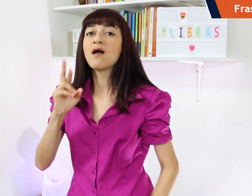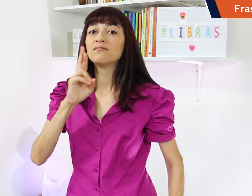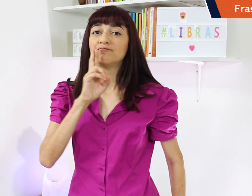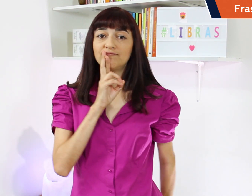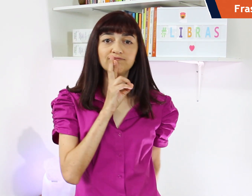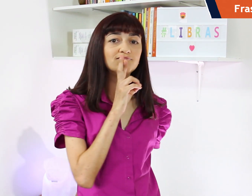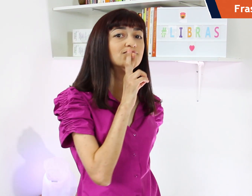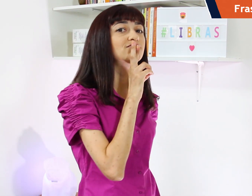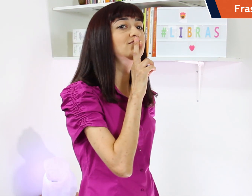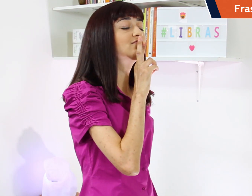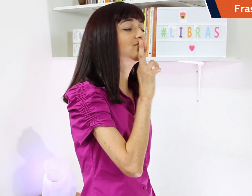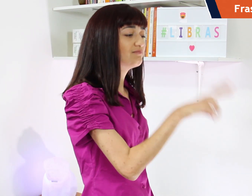Logo em seguida,